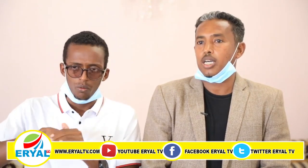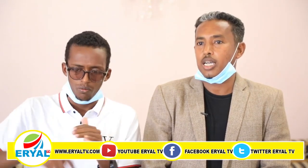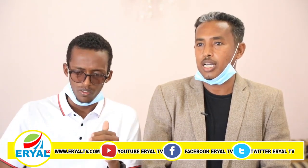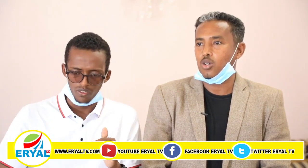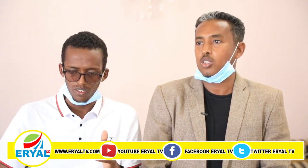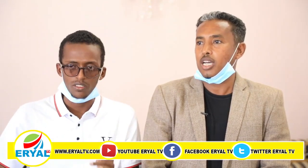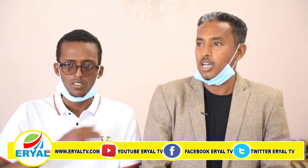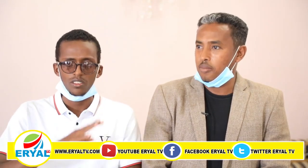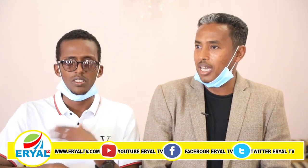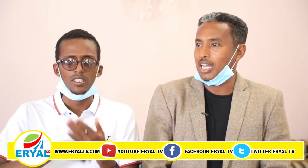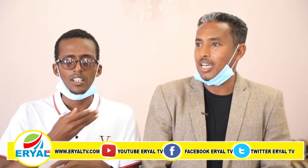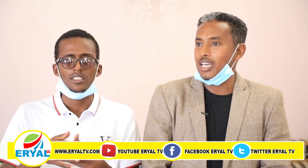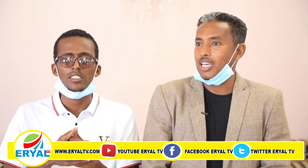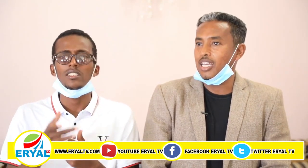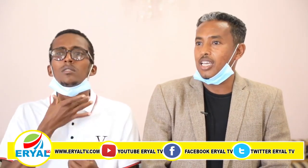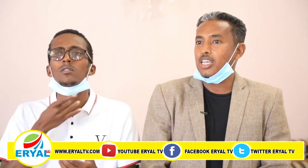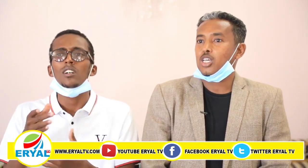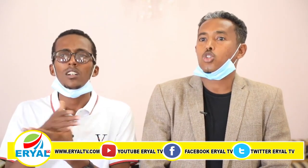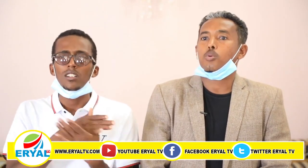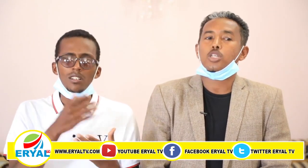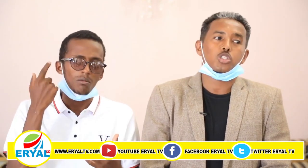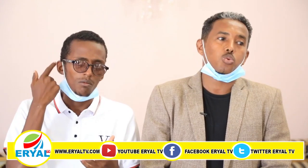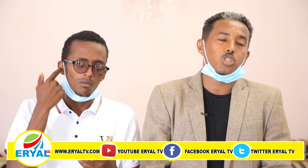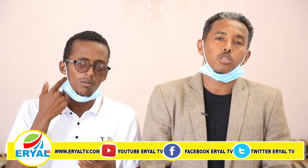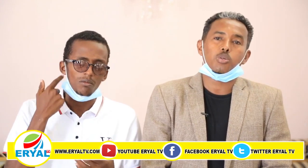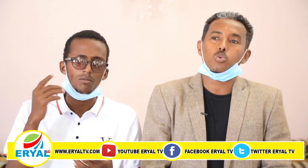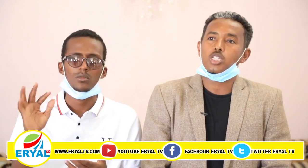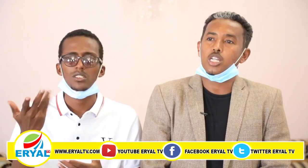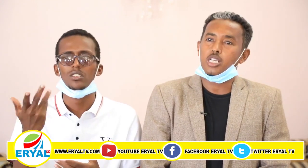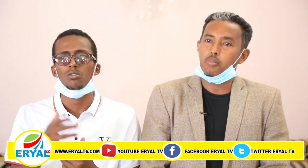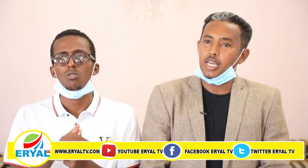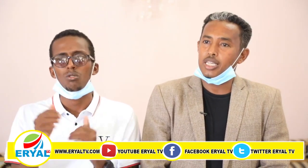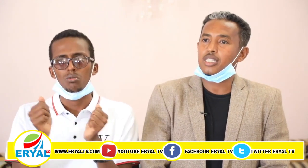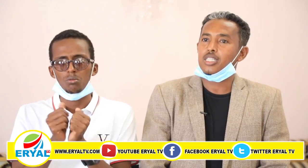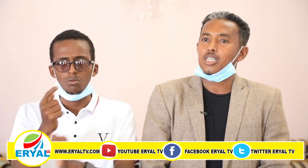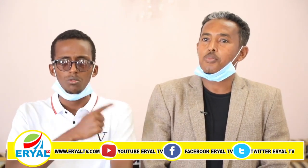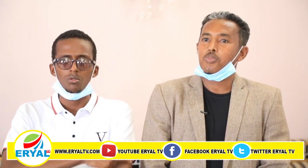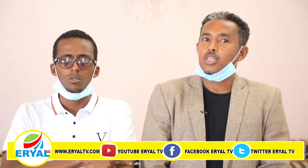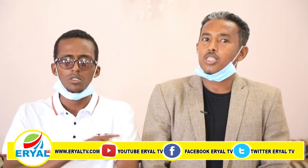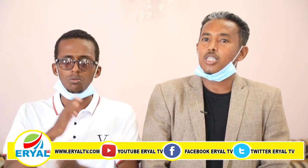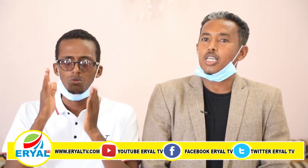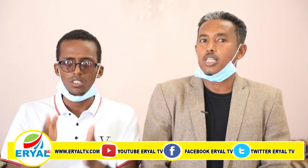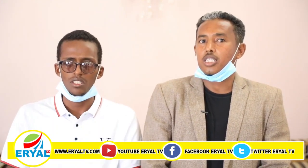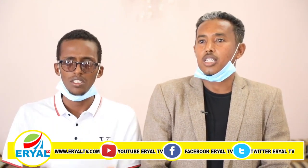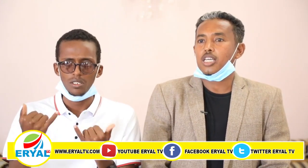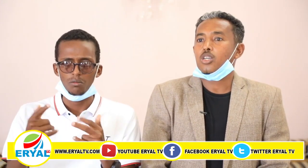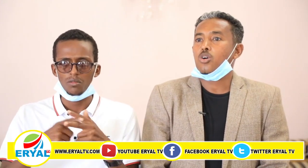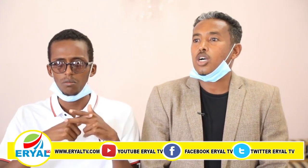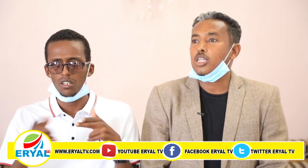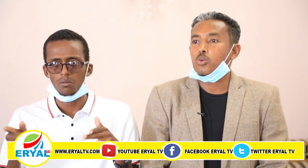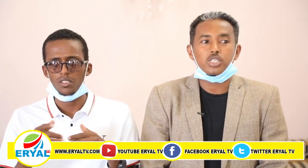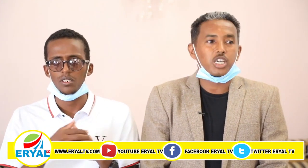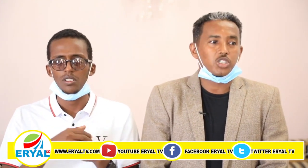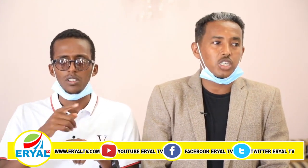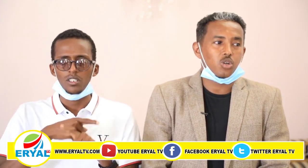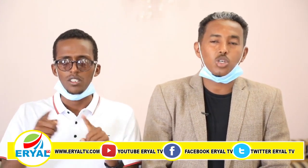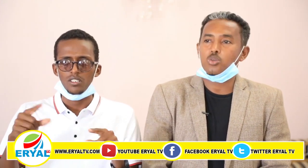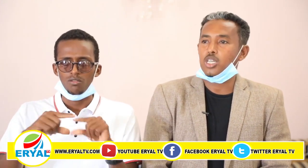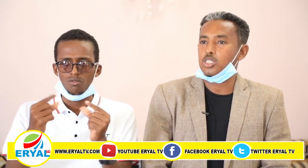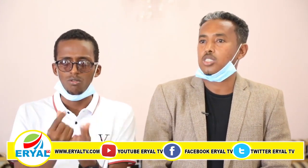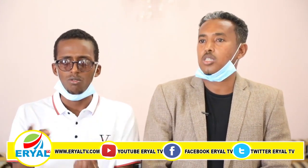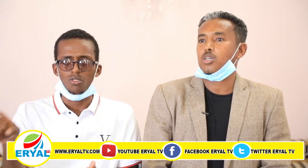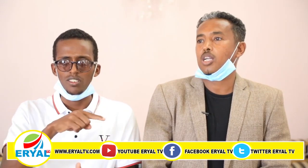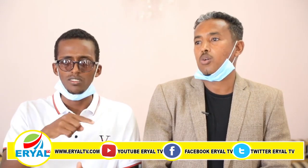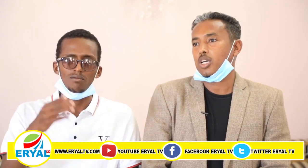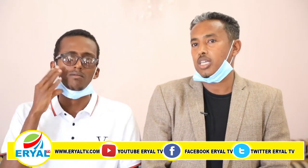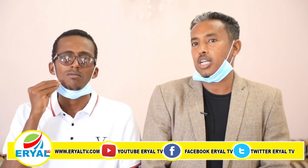oo baahiyaha gaarka maqalka 10 cisho gudaheed bay ku diyaariyeen bay ahayd. Laakiin kooxani way ciyaari jireen, kooxdan